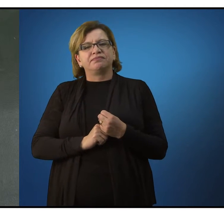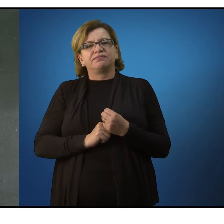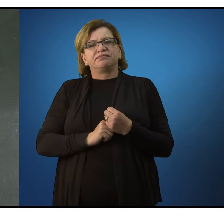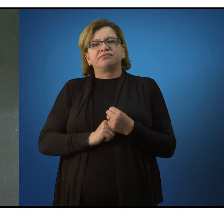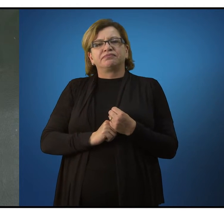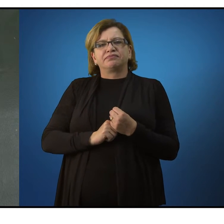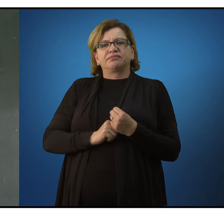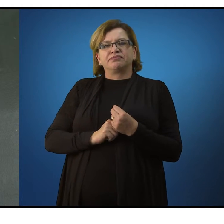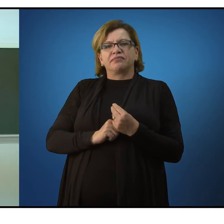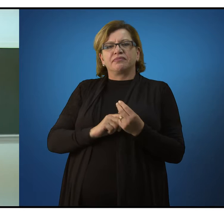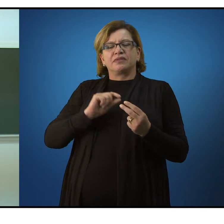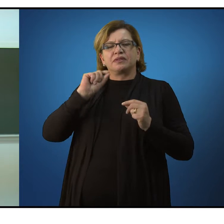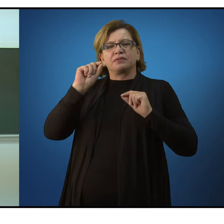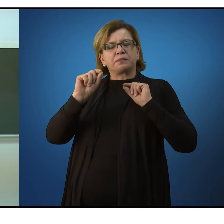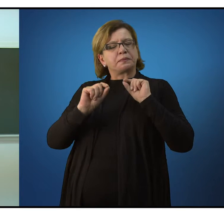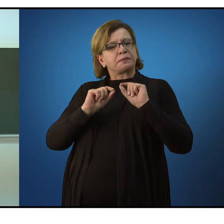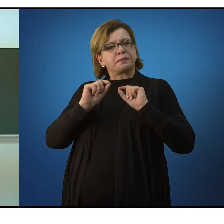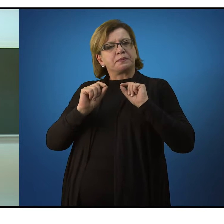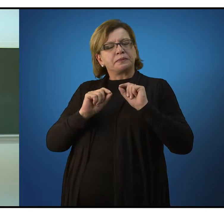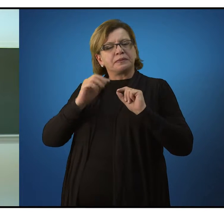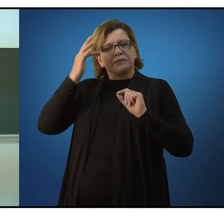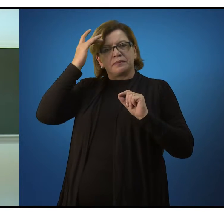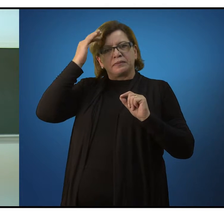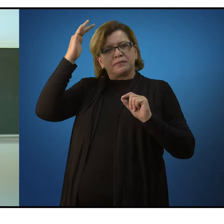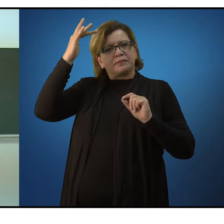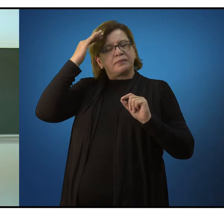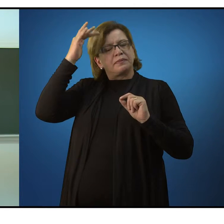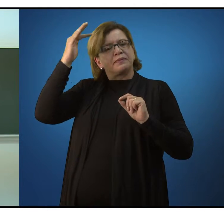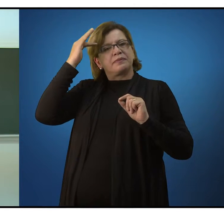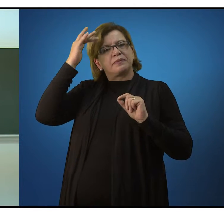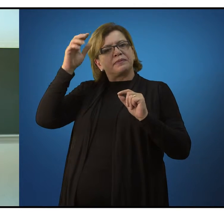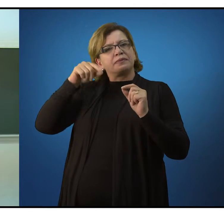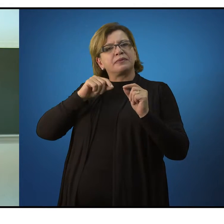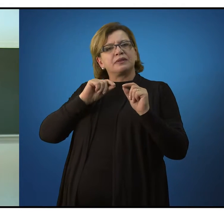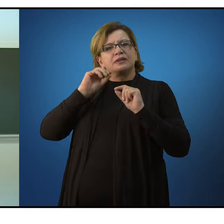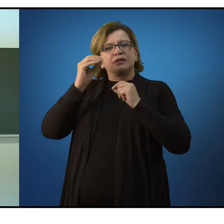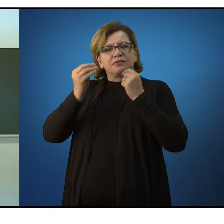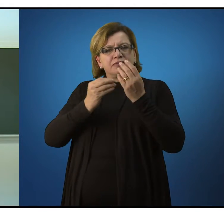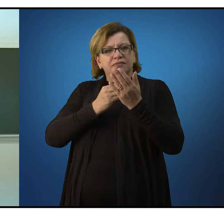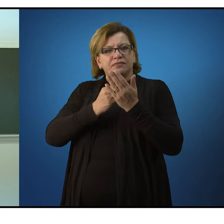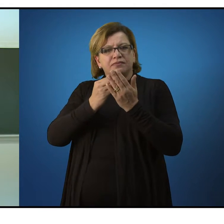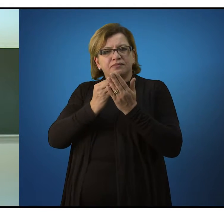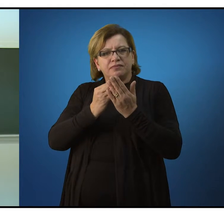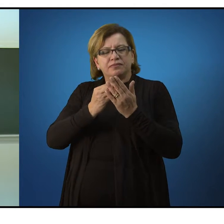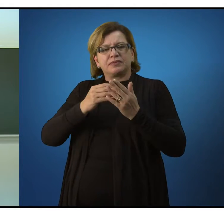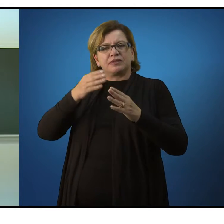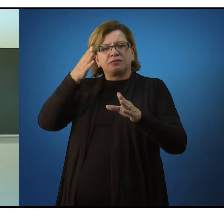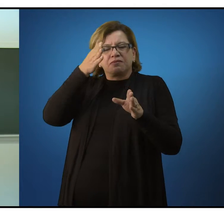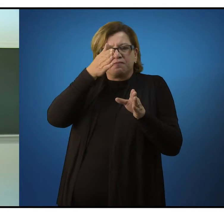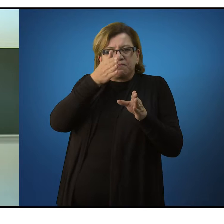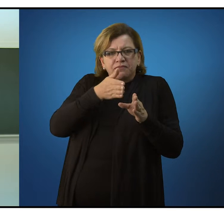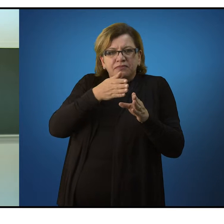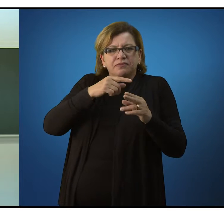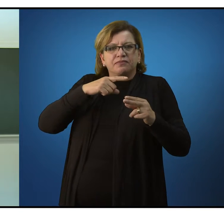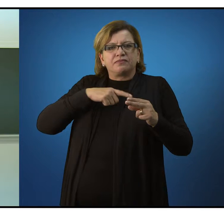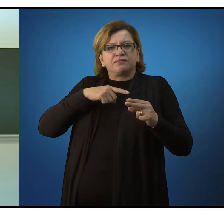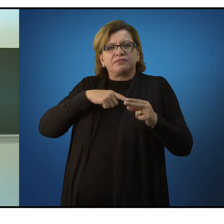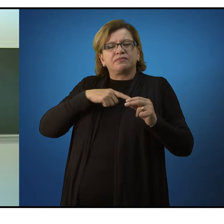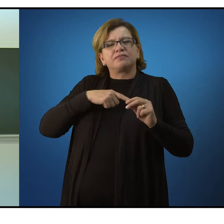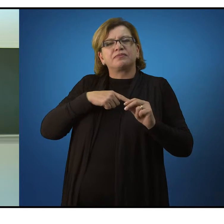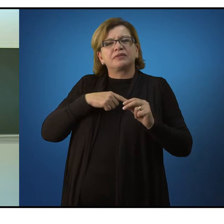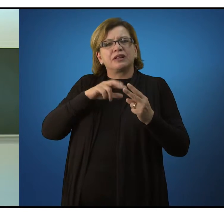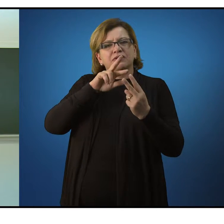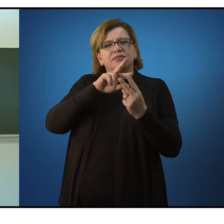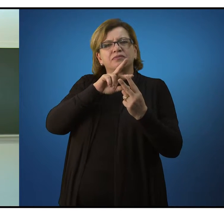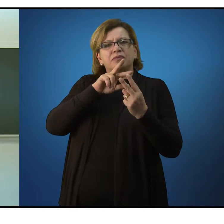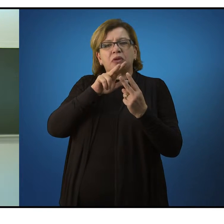Então, este foco filosófico introdutório da Idade Medieval tem como